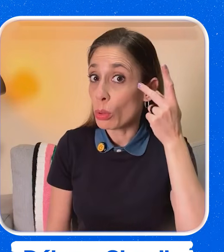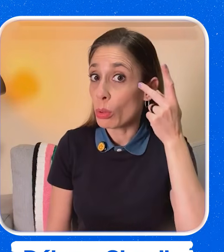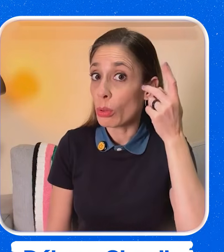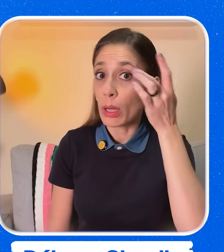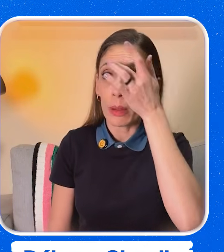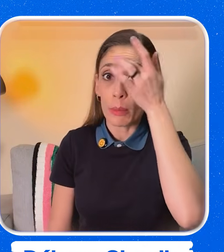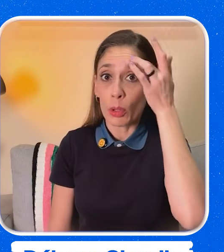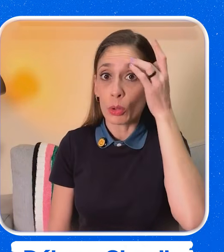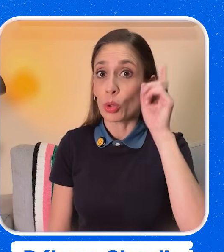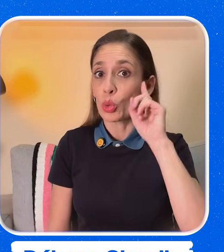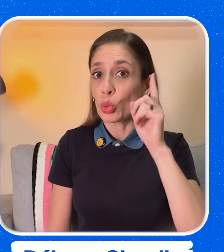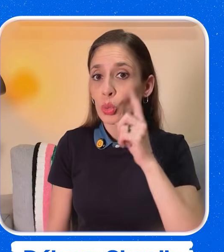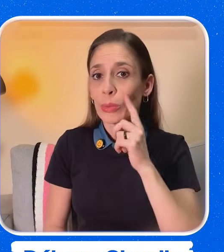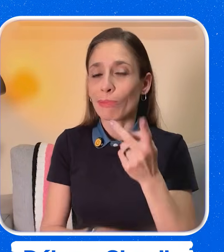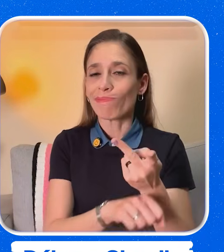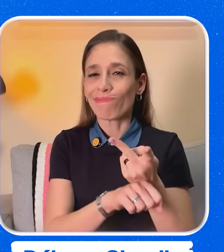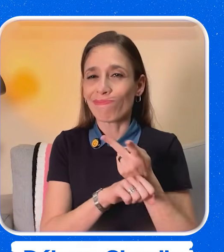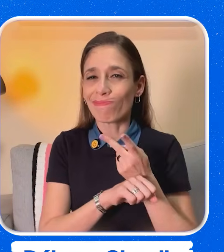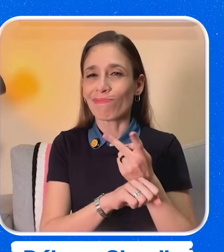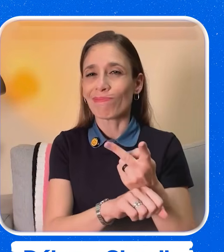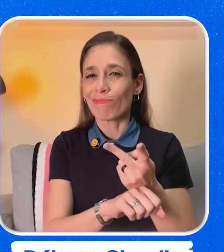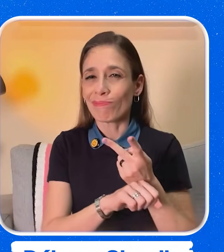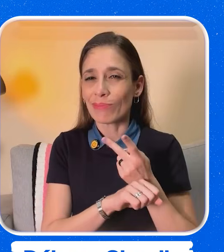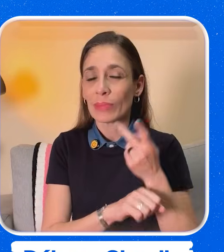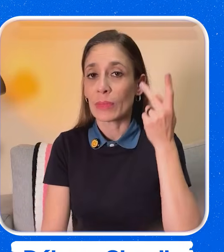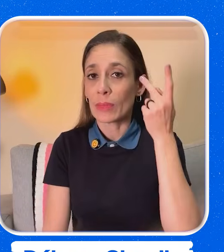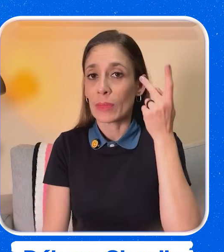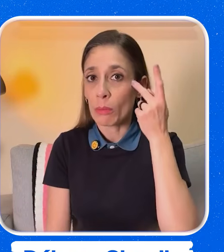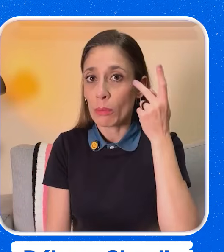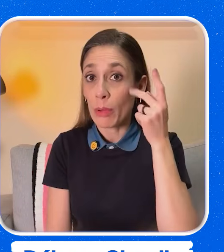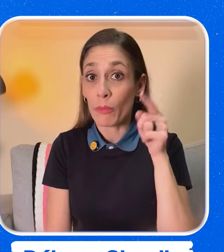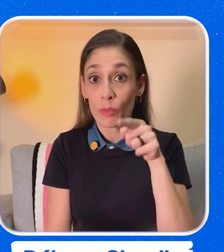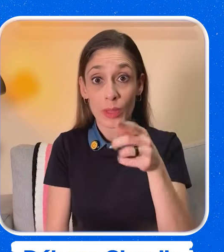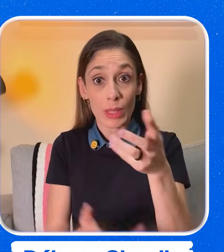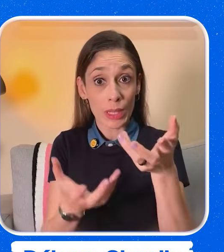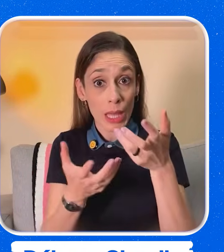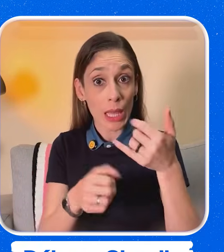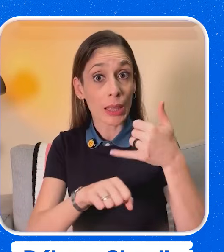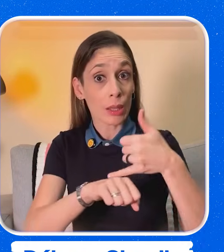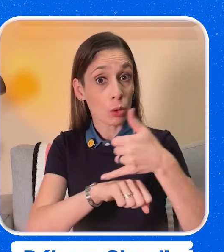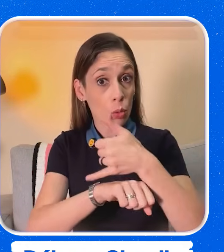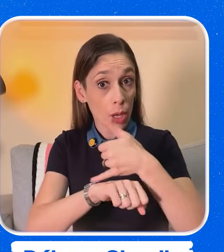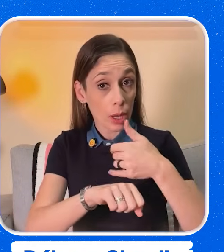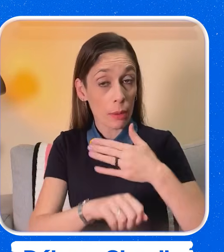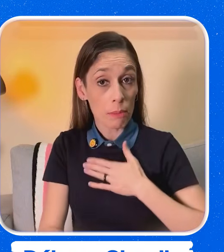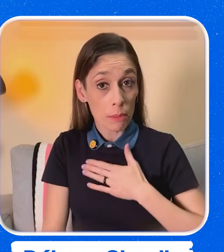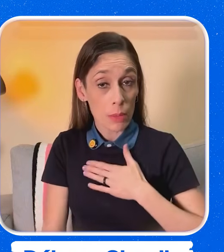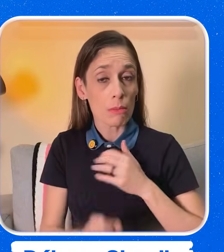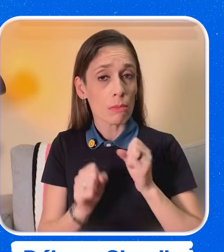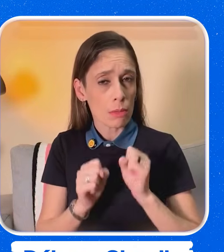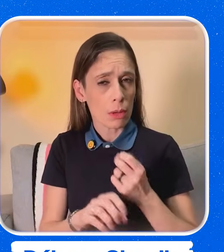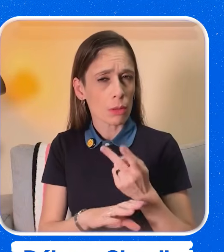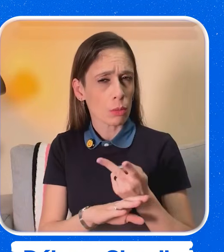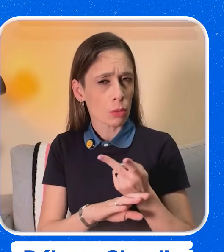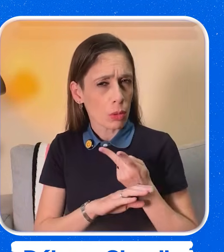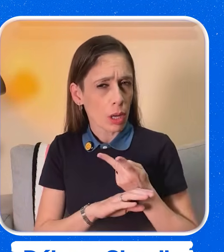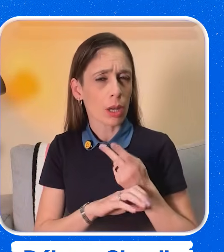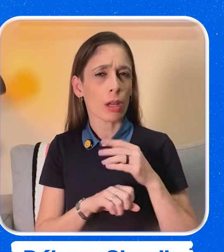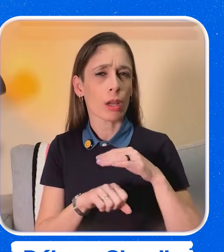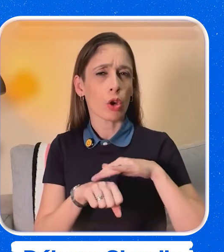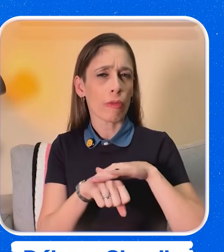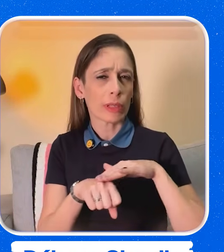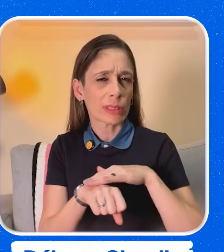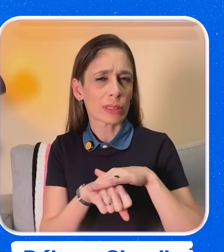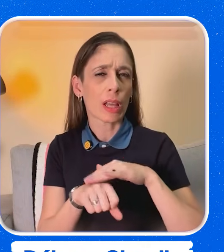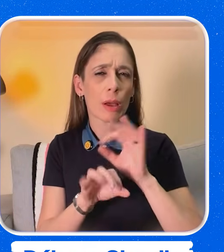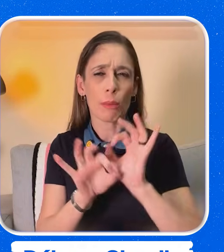procuram lá em São Paulo, né? E se você quiser fazer uma tatuagem, você pode me procurar e a gente conversar sobre o seu projeto,